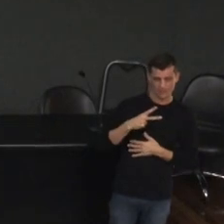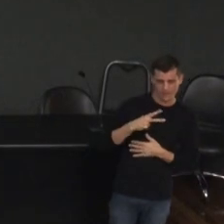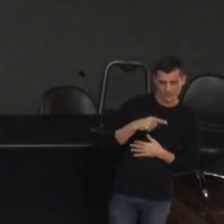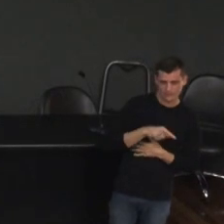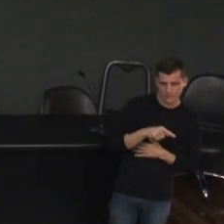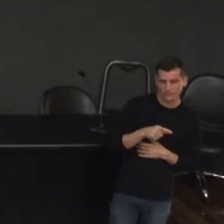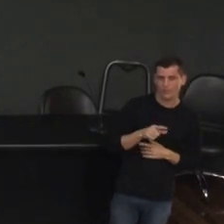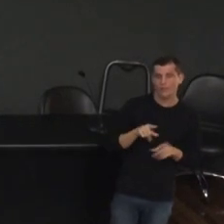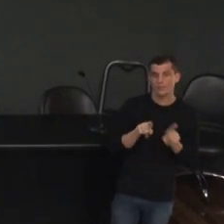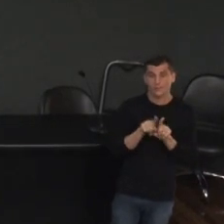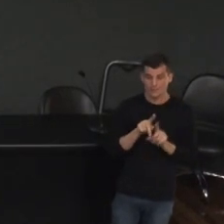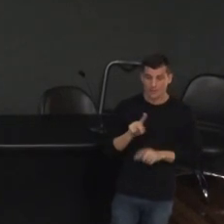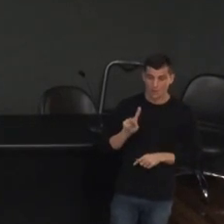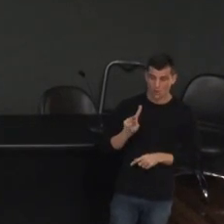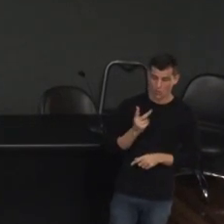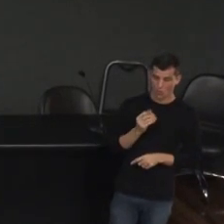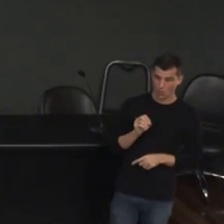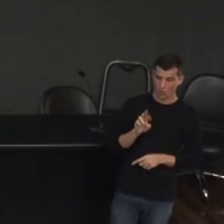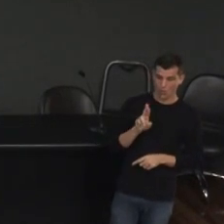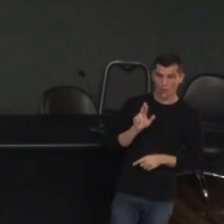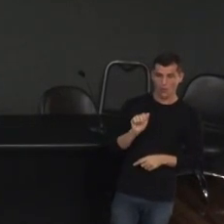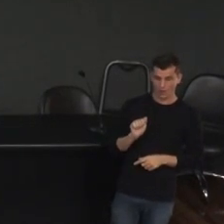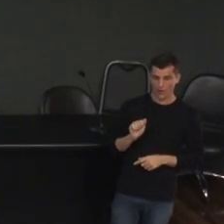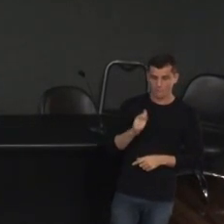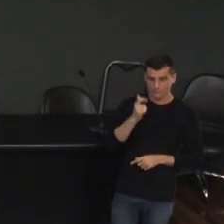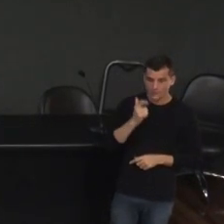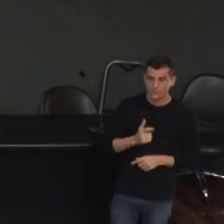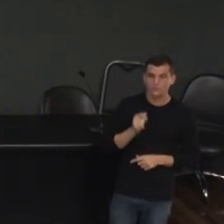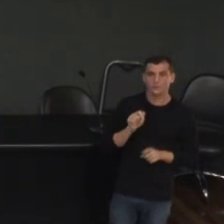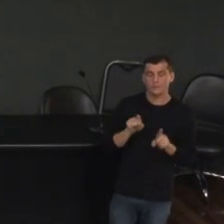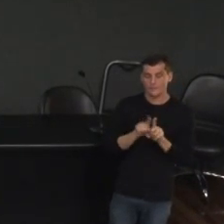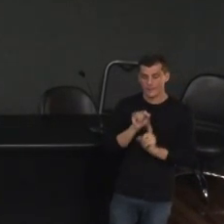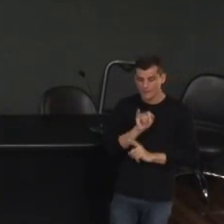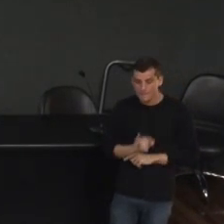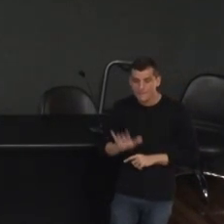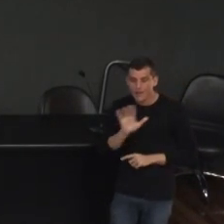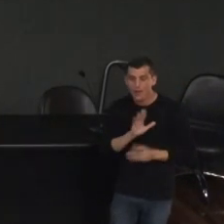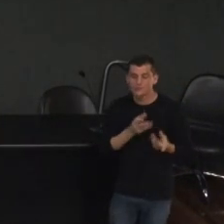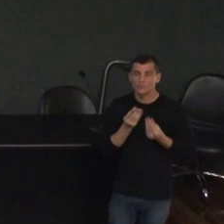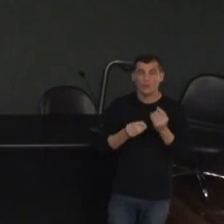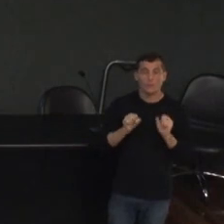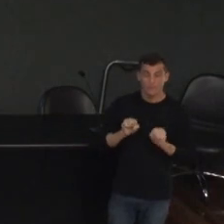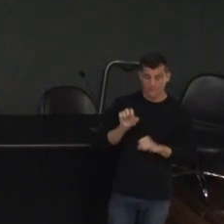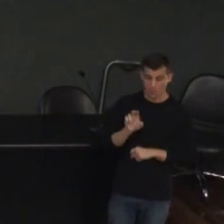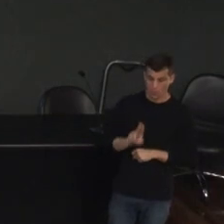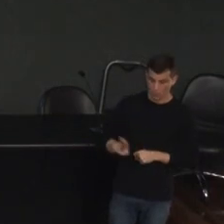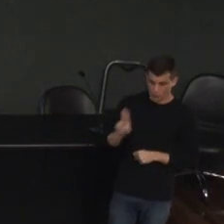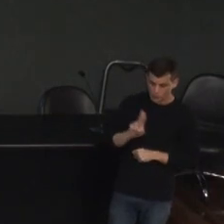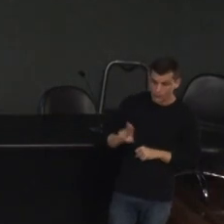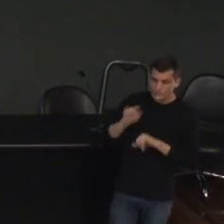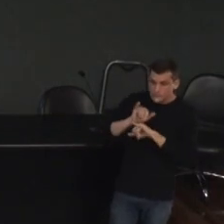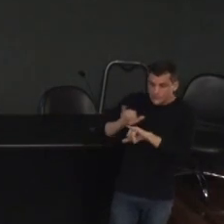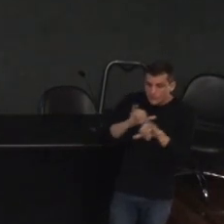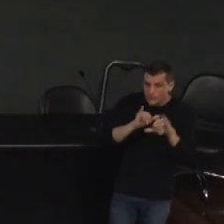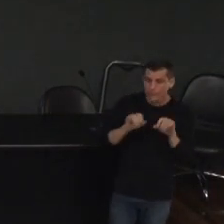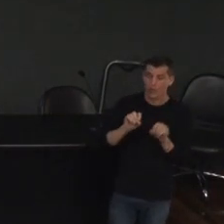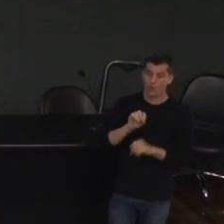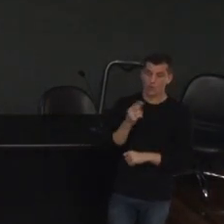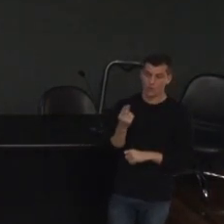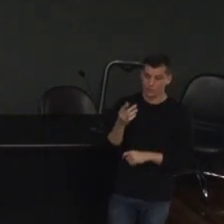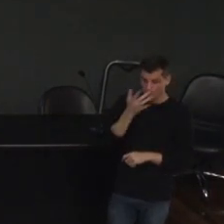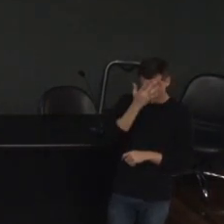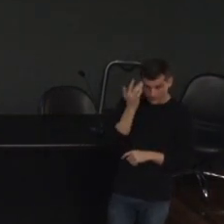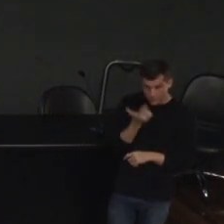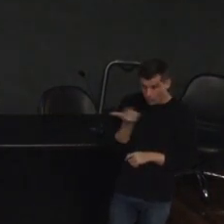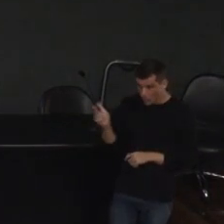inciso segundo poderão ter autorizada sua divulgação ou acesso por terceiros